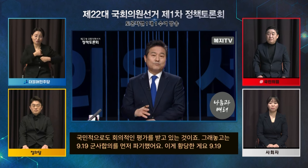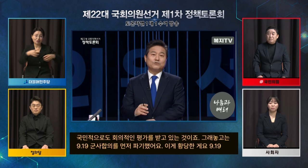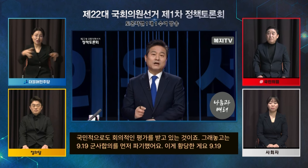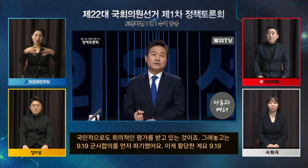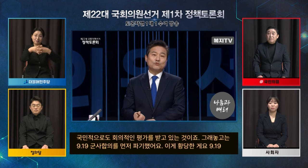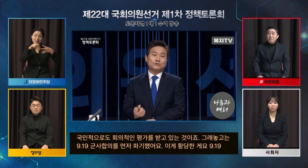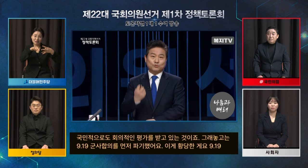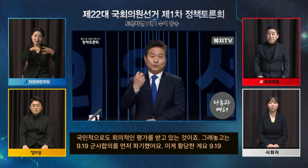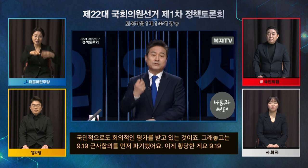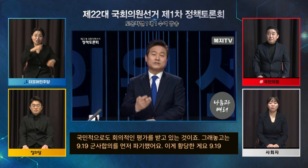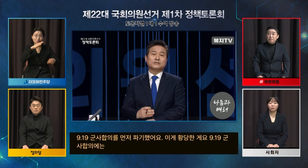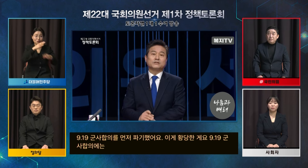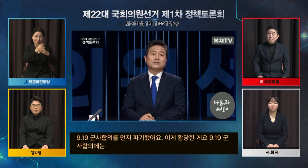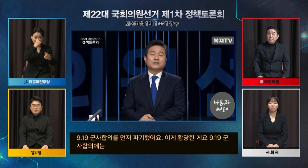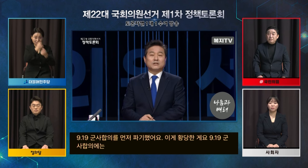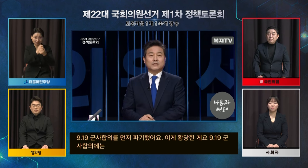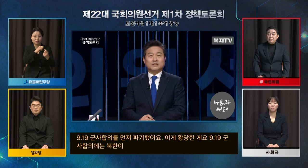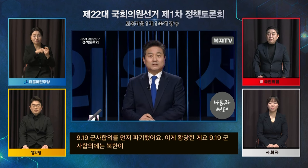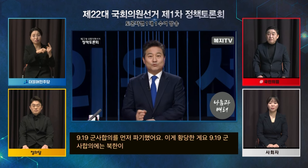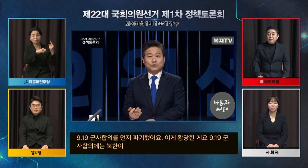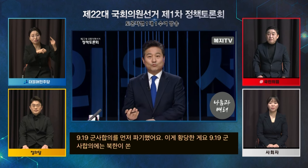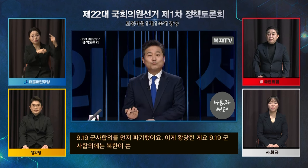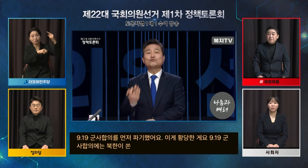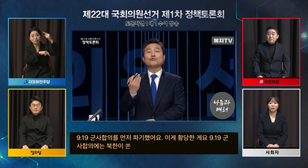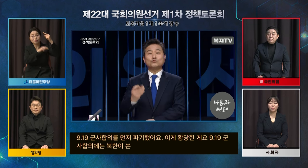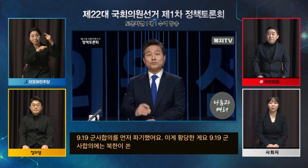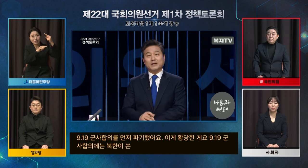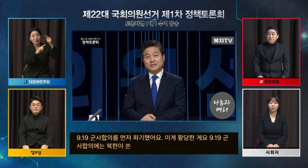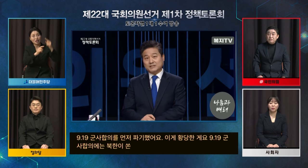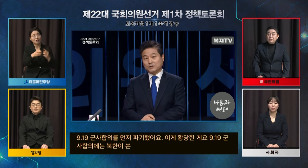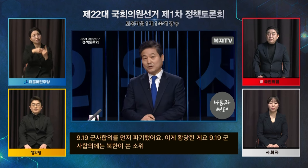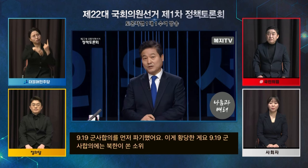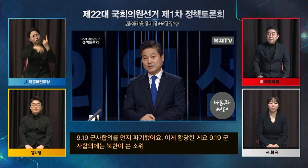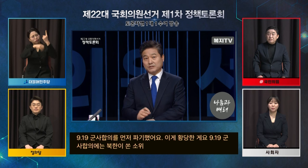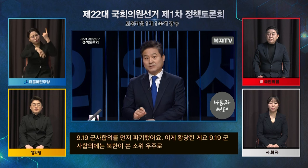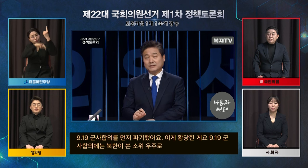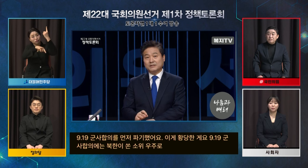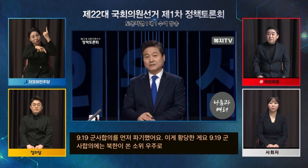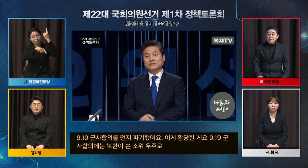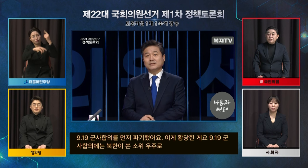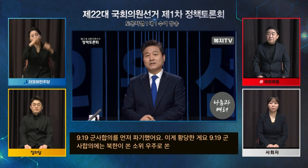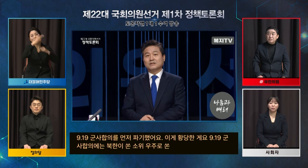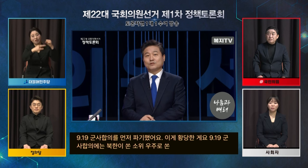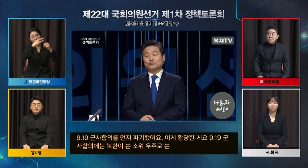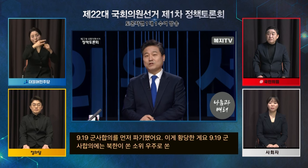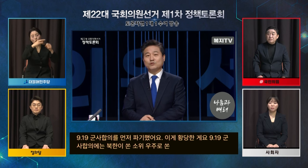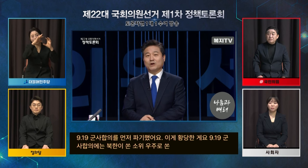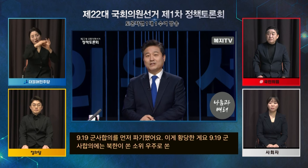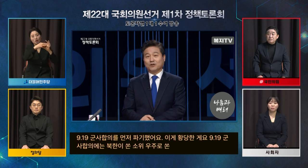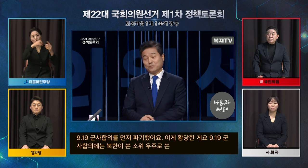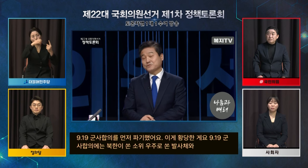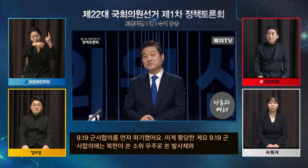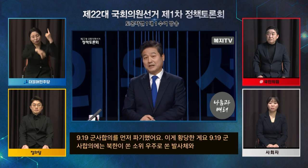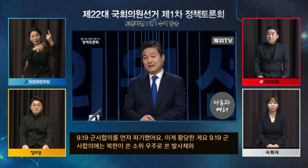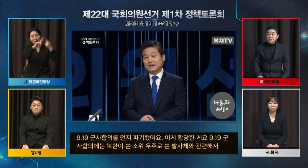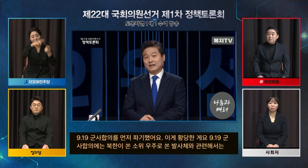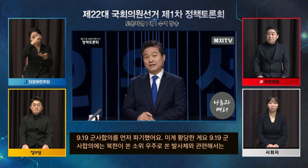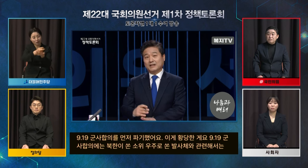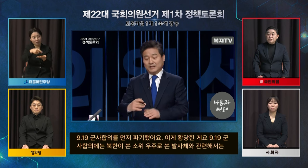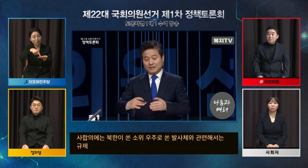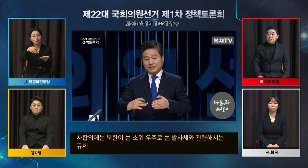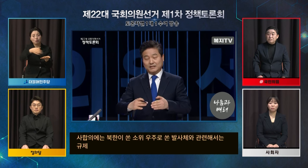북한이 쏘은 소위 우주로 쏘은 발사체와 관련해서는 규제 조항이 없습니다.